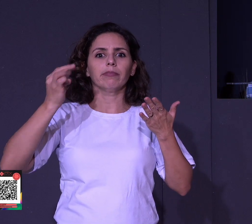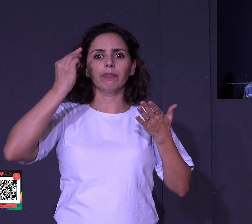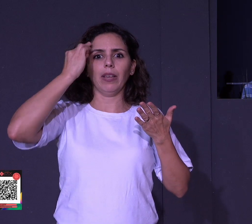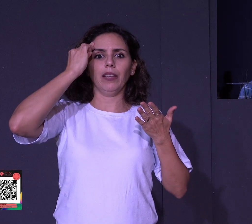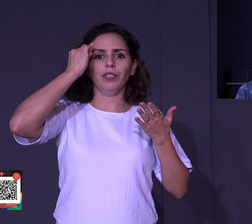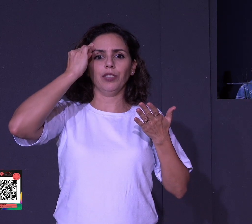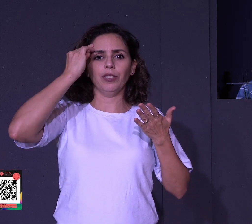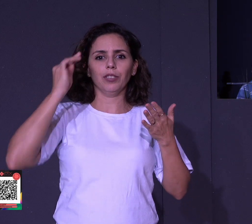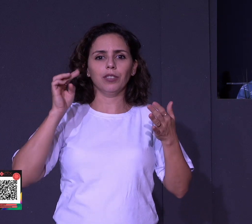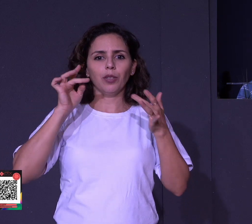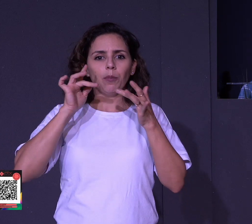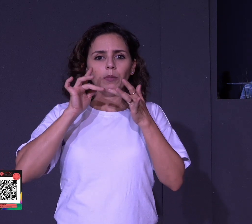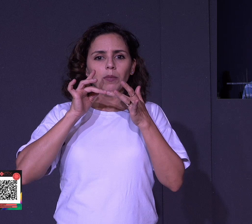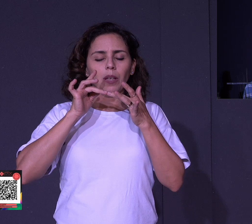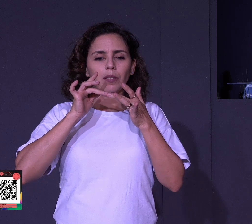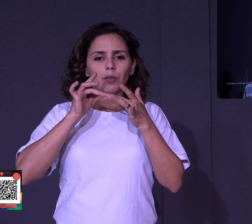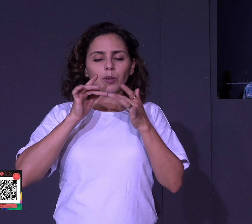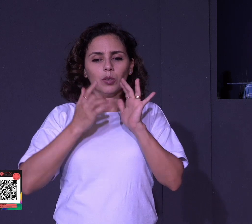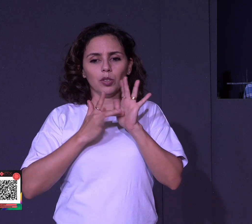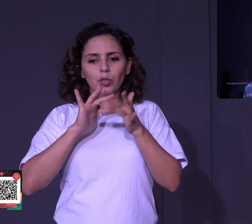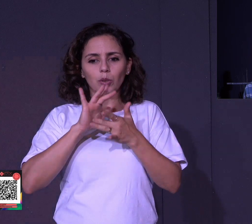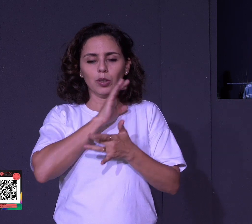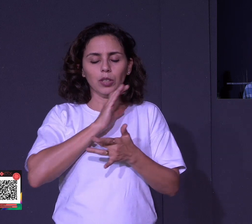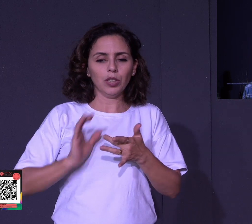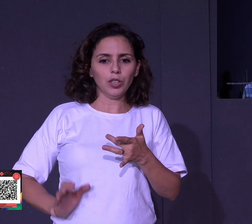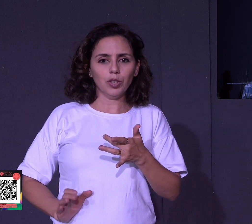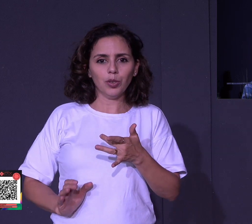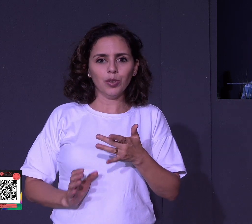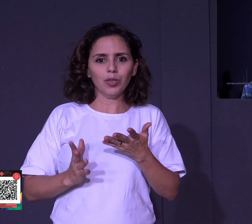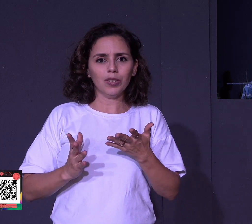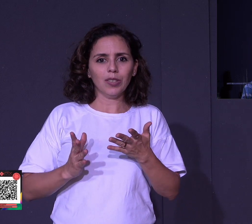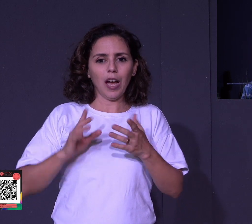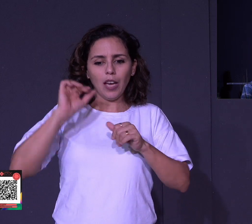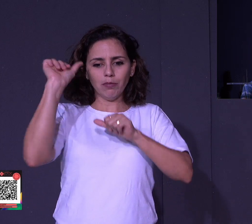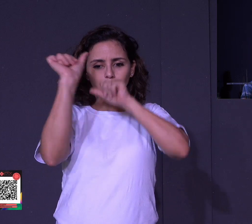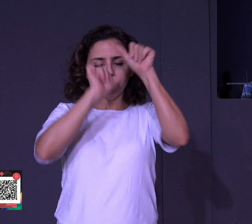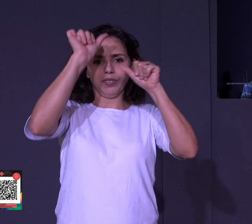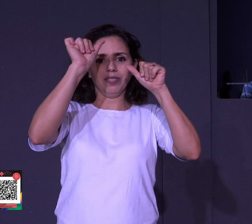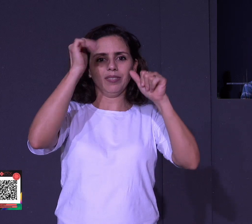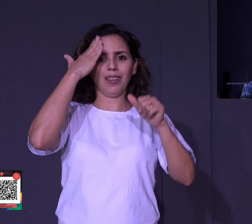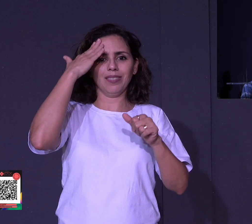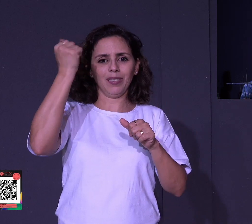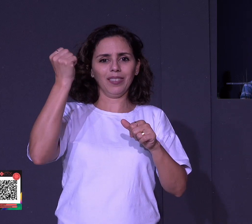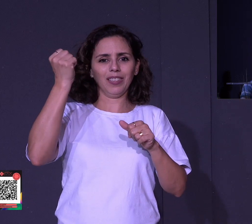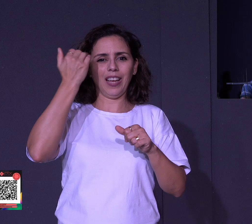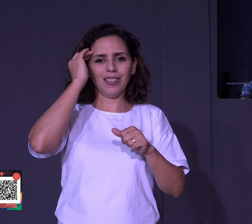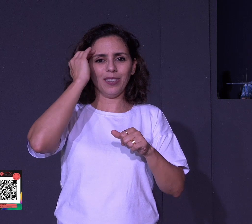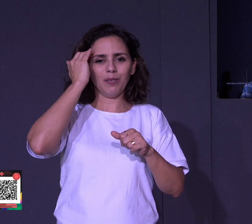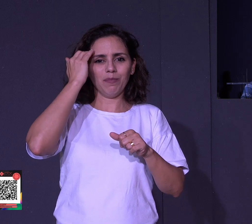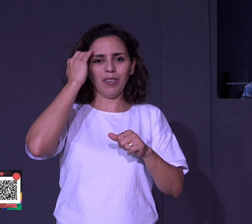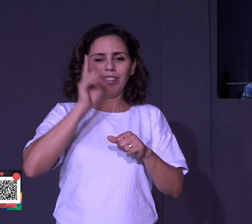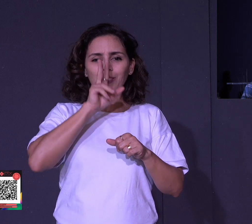mente, recebemos dele, sabe o que, irmão? Sabedoria, entendimento, fortaleza,